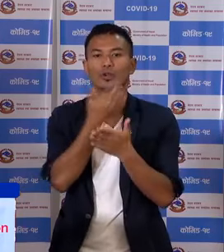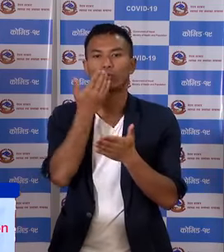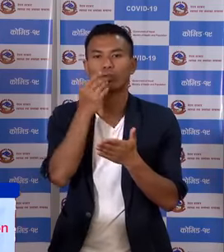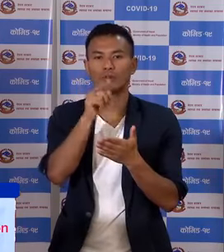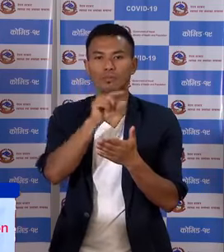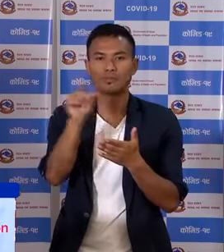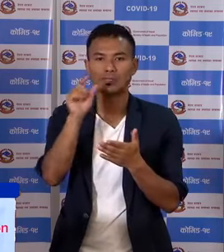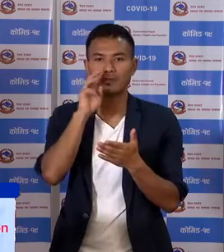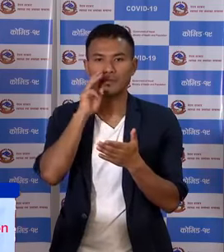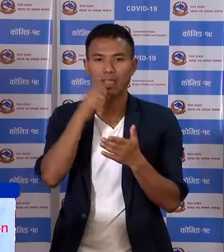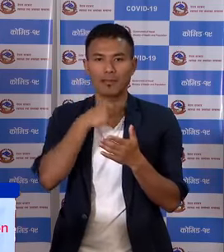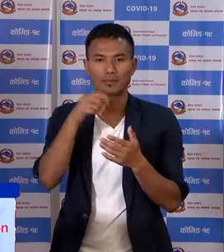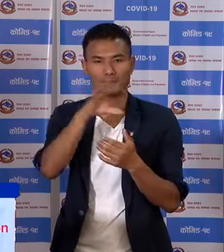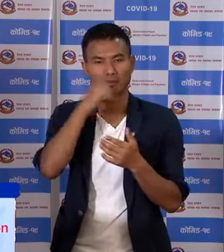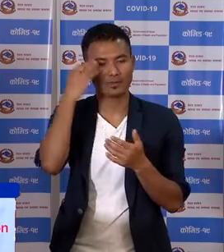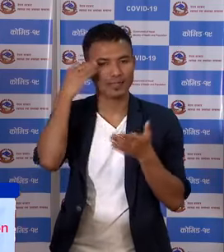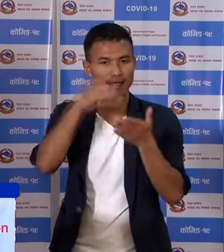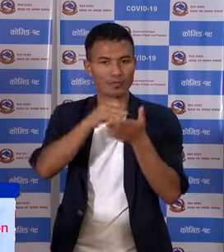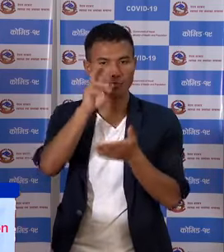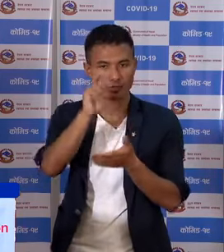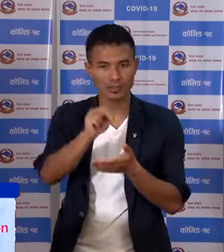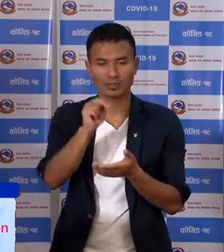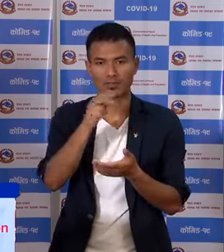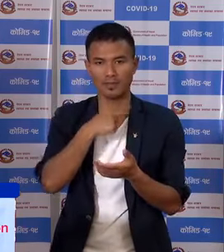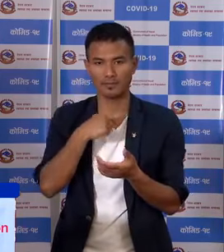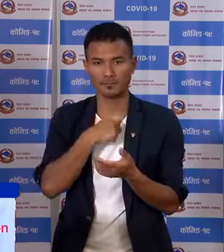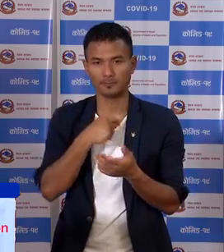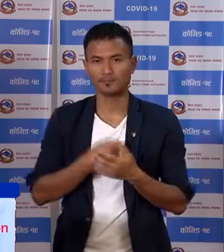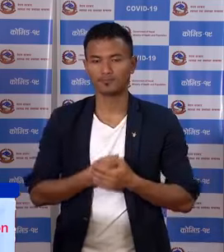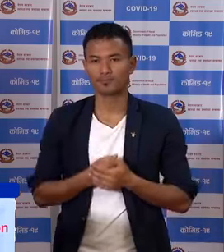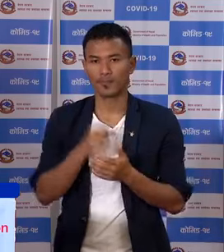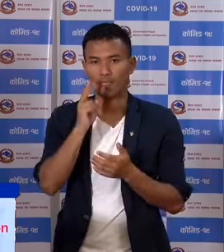गाउने तियो तिर हाम्रो संपुर्ण गो ध्यानोन परचा एक सुतर हाम्रो